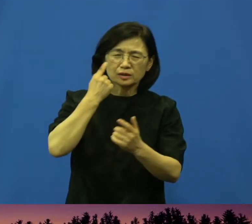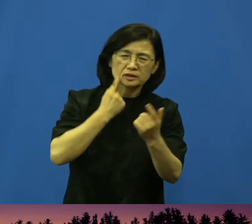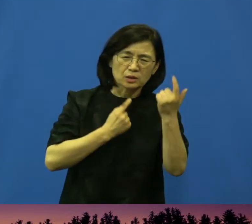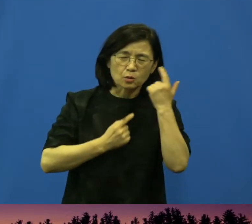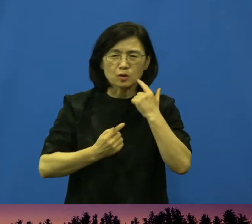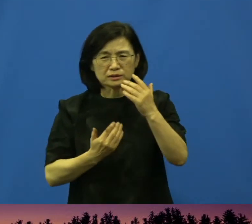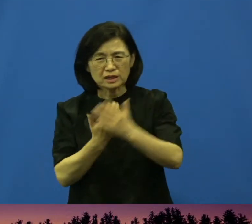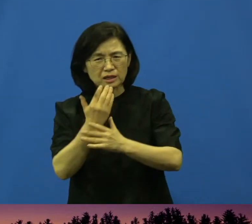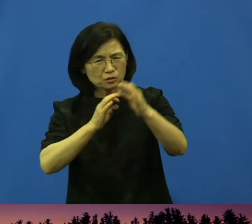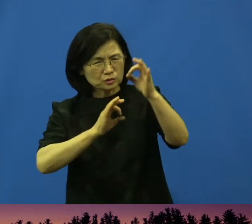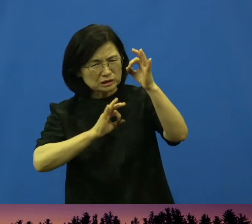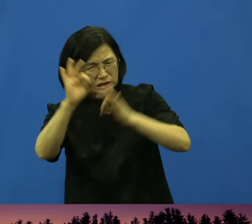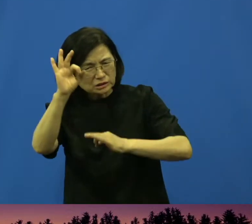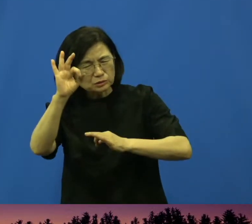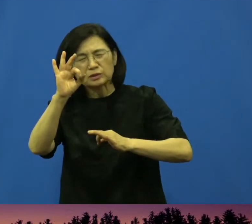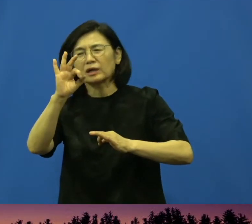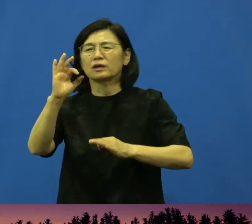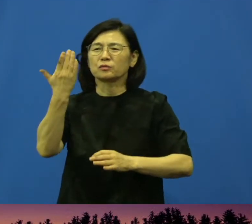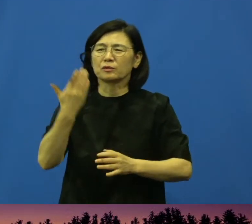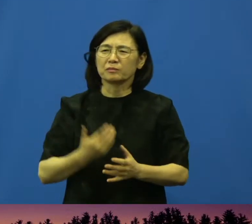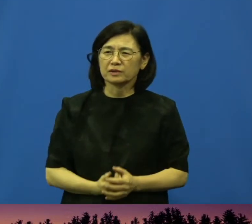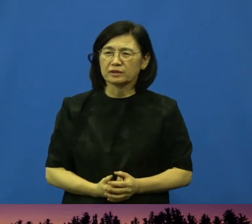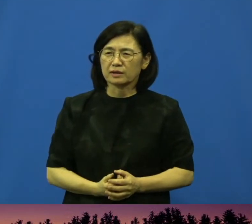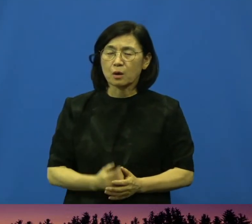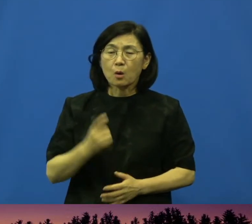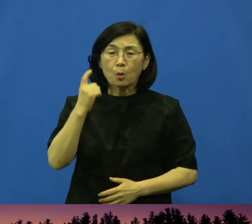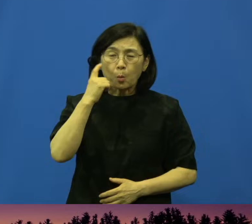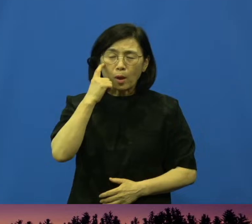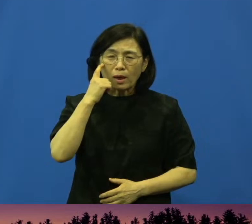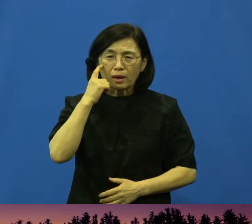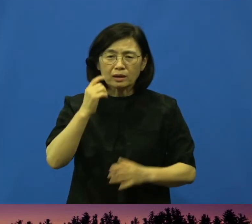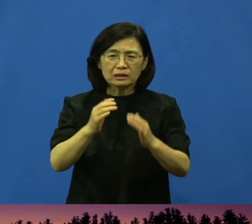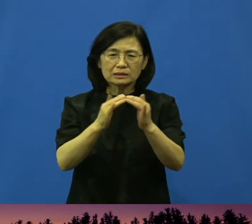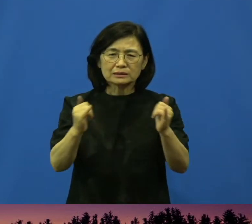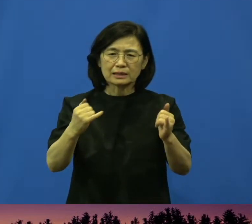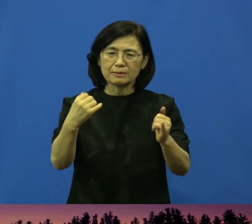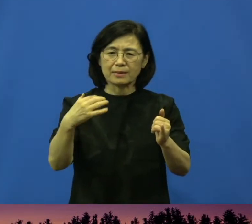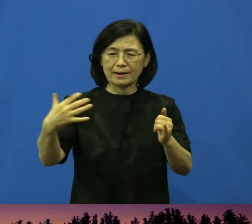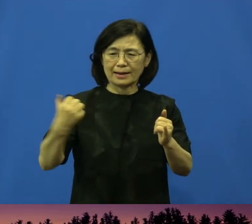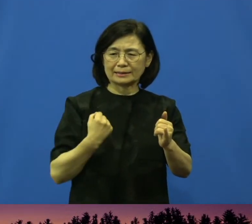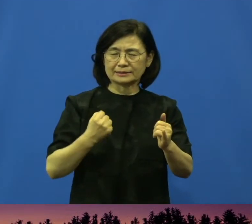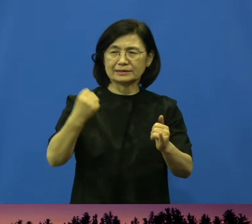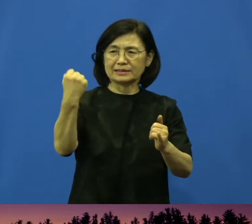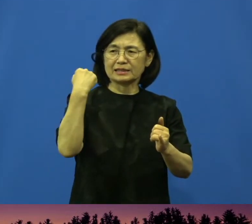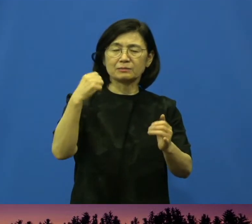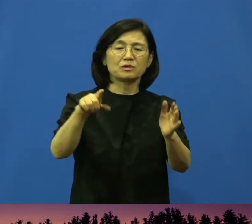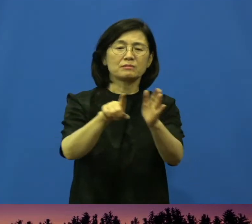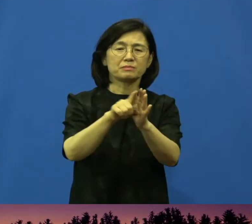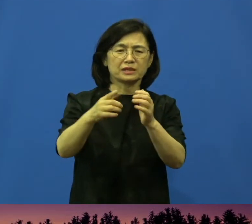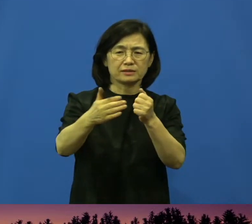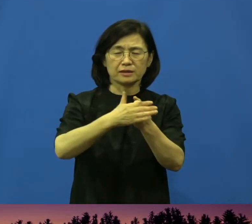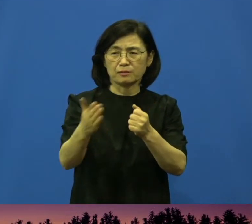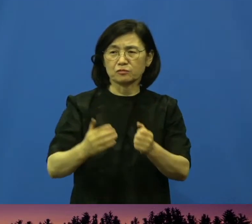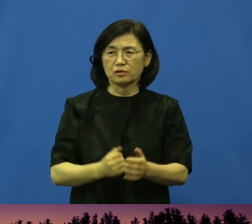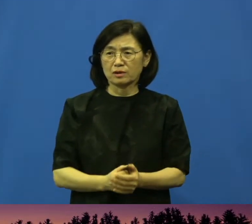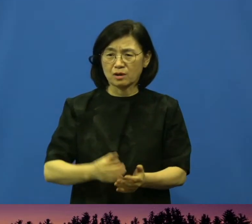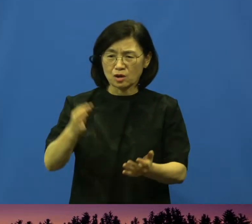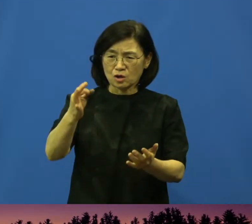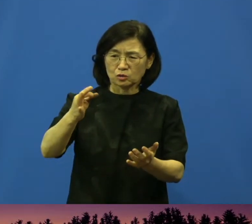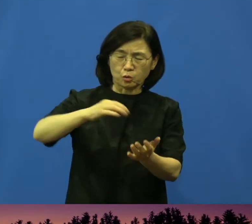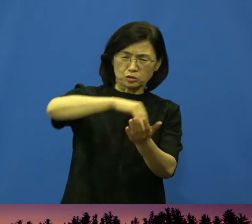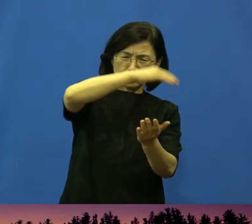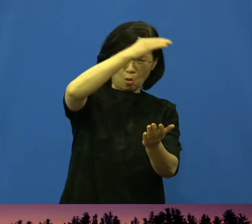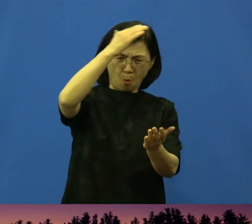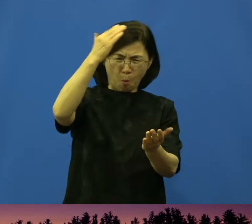힘이든 많으면 통제하기 어려워요. 그 힘을 우리는 믿기 때문에. 여러분, 돈이 많으면 통제하기 어려워요. 권력이 너무